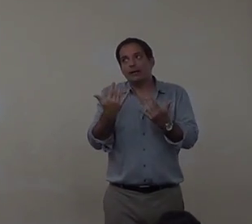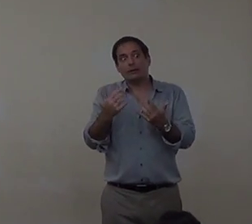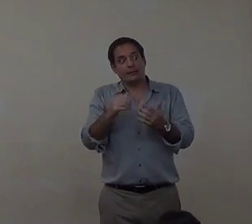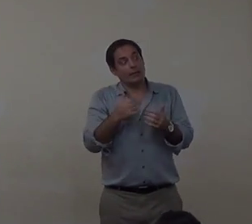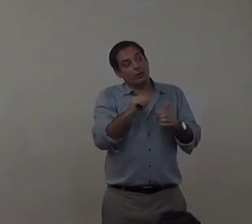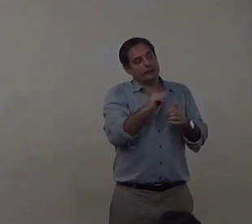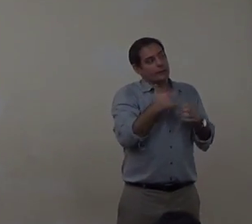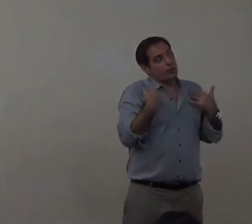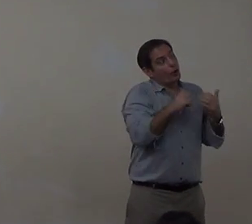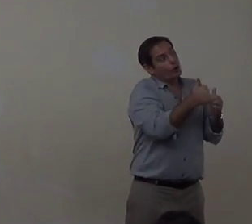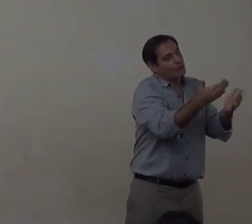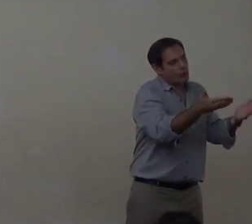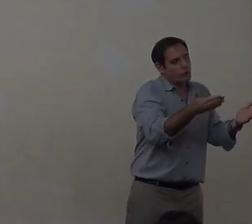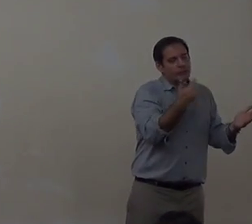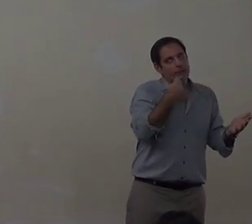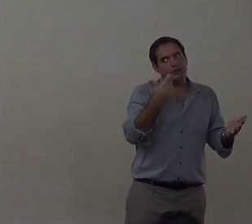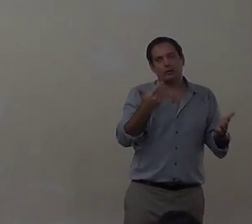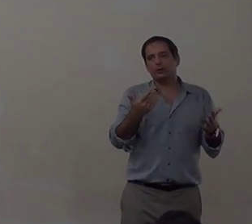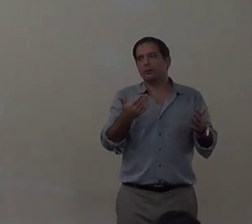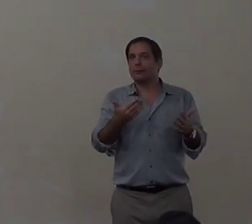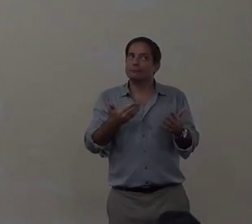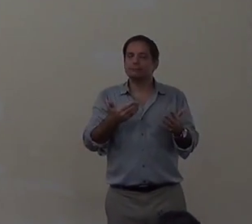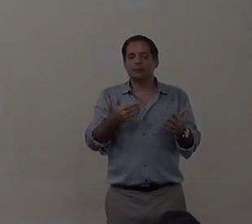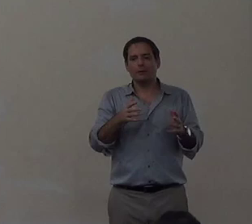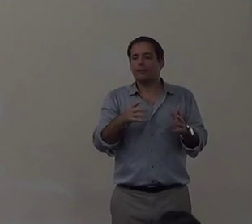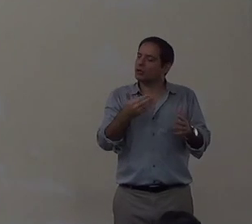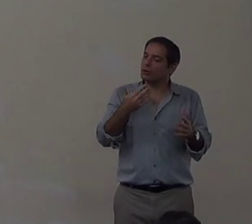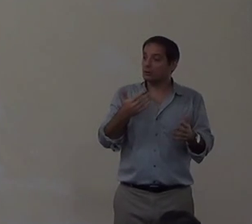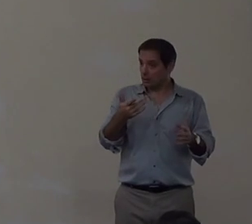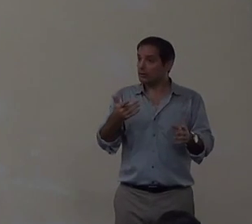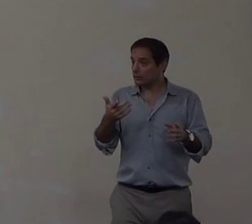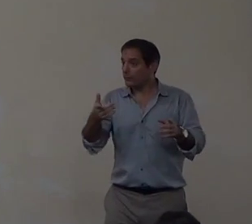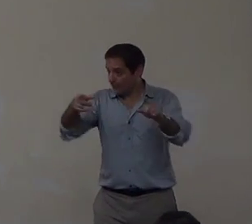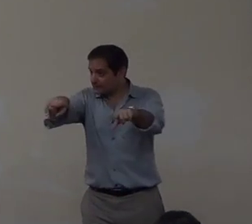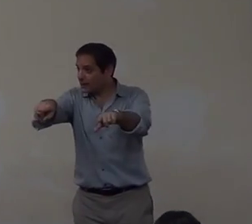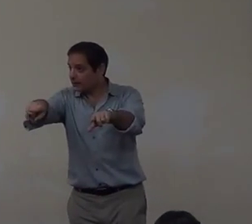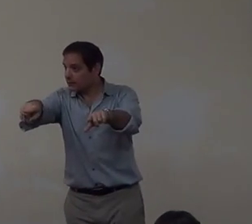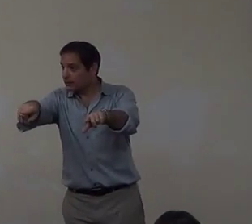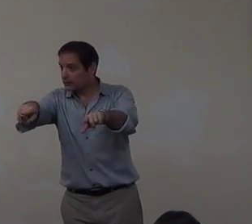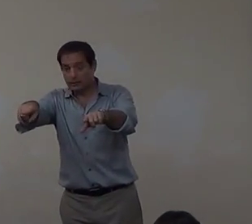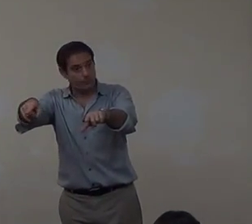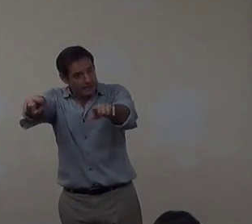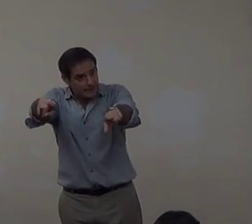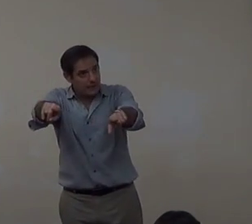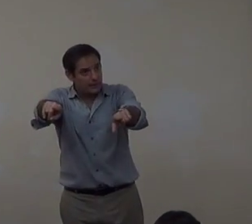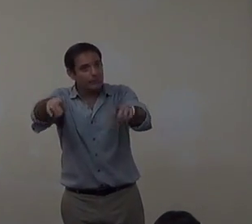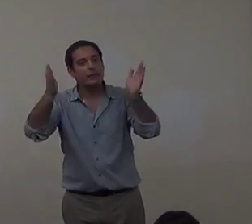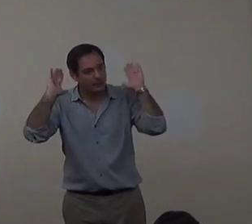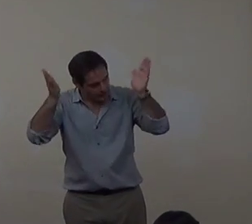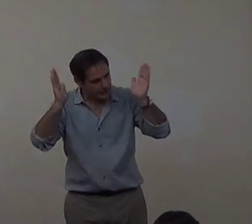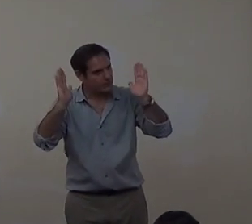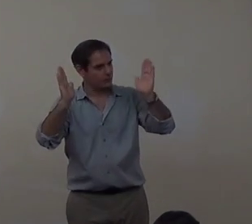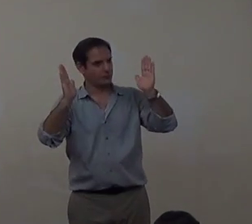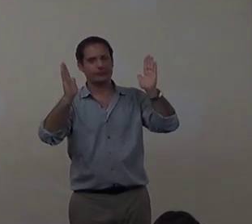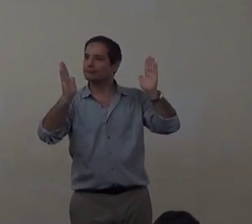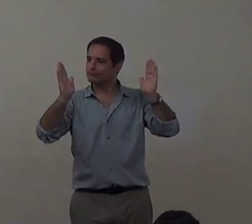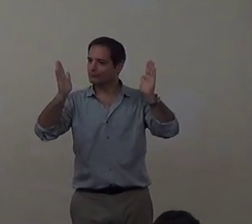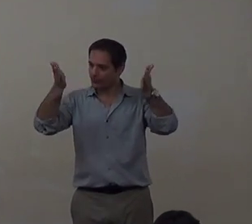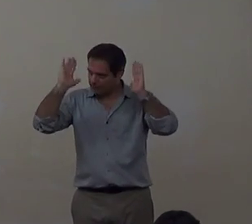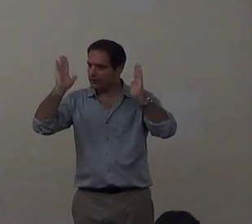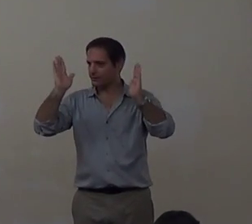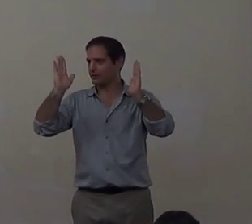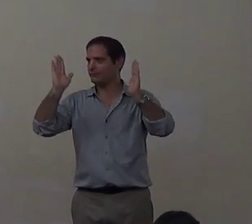Mejor espero a tener otra cosa, mejor, ¿no? Pasa, presta atención.